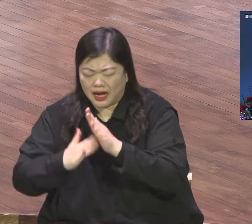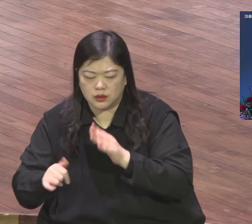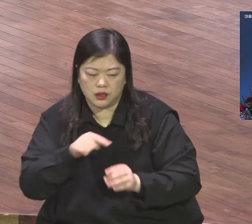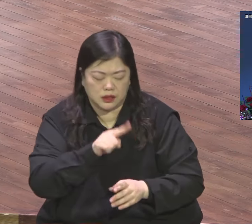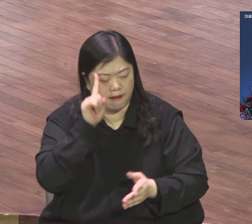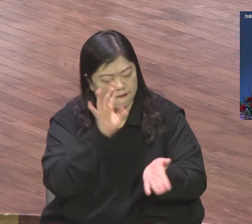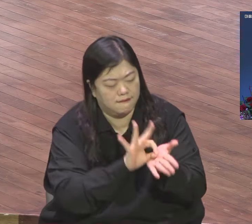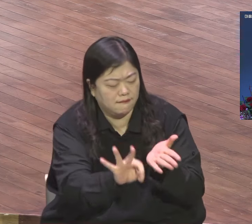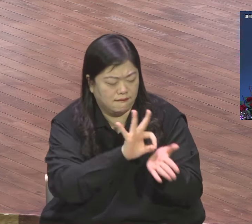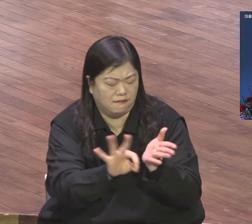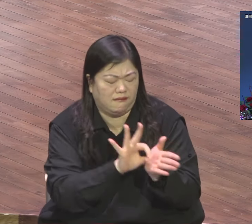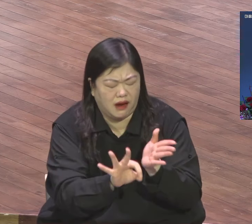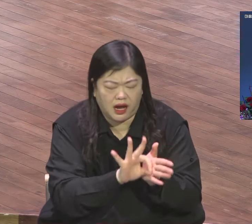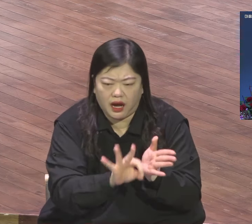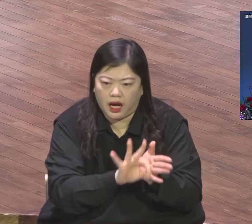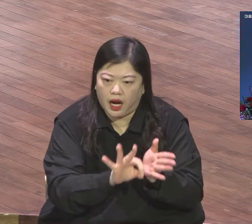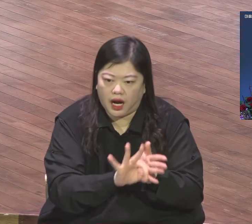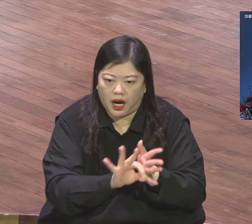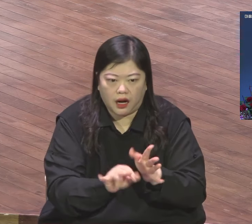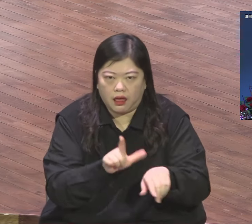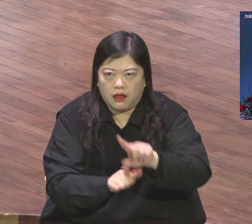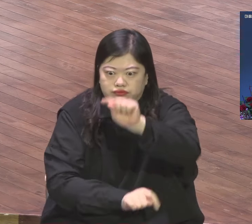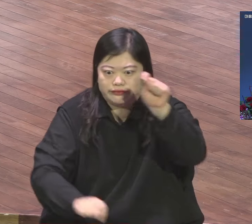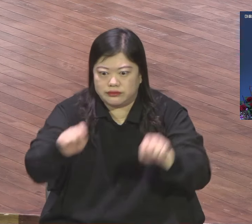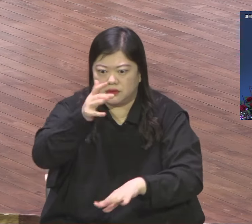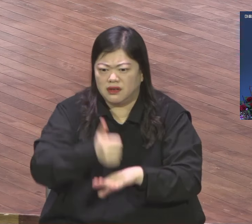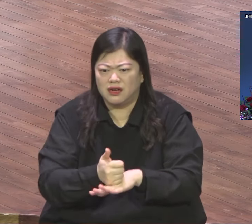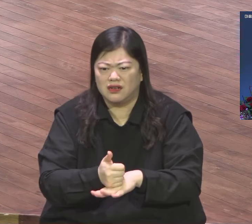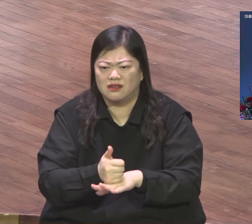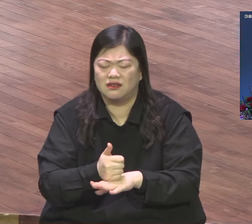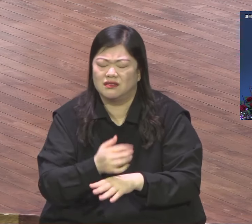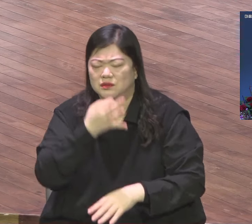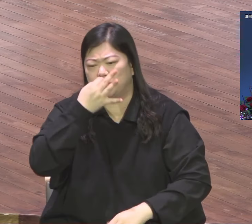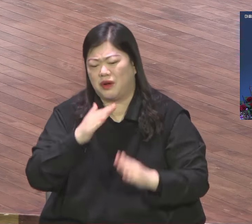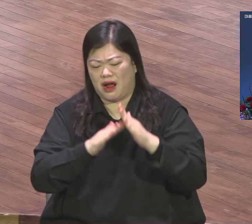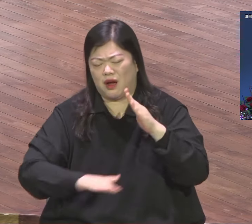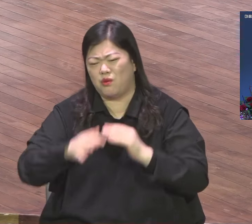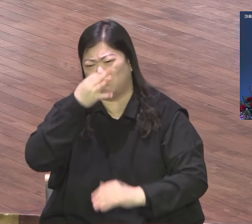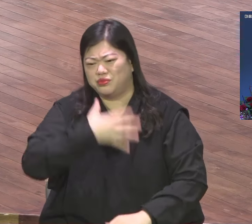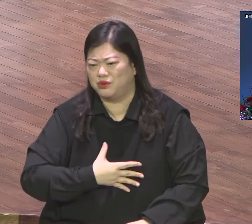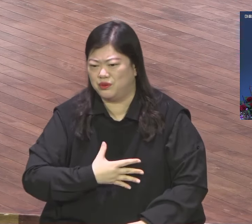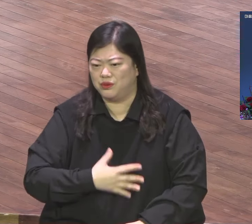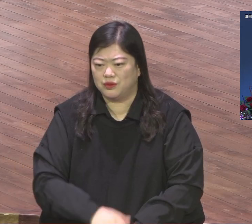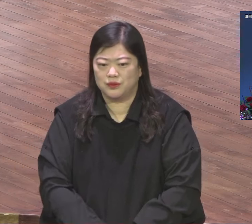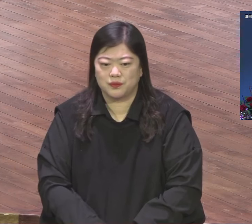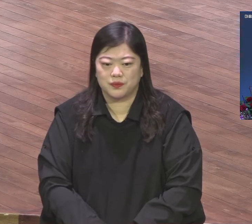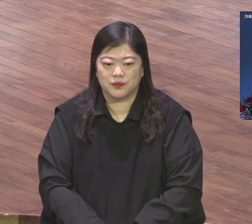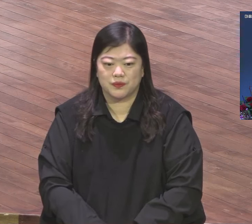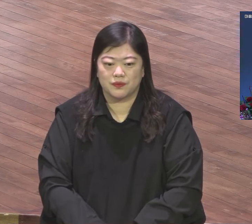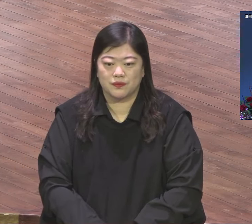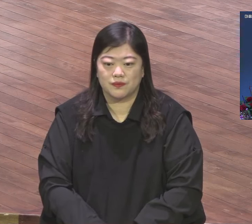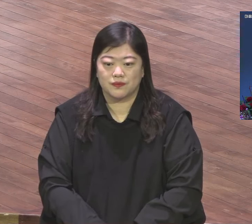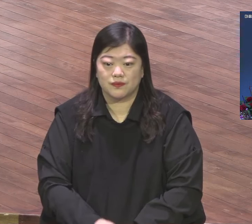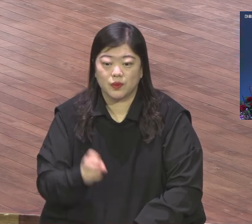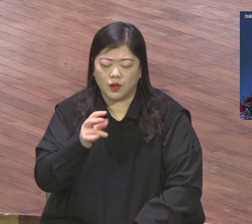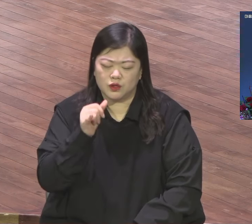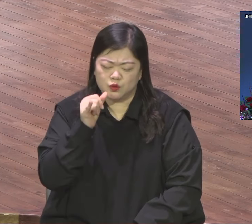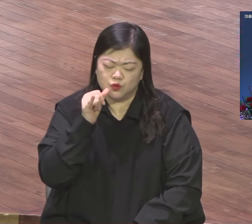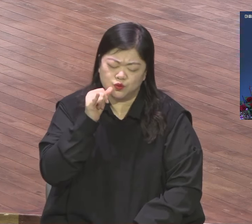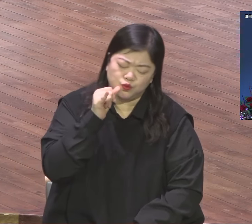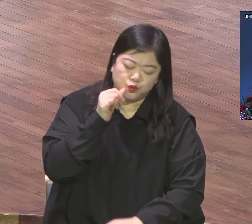이 중독에 걸리게 되면 이 중독 치유는 자신이 먼저 중독에